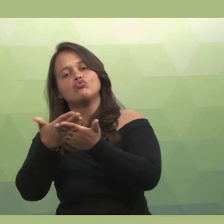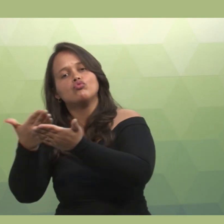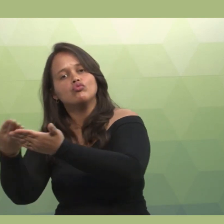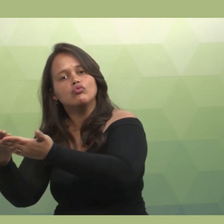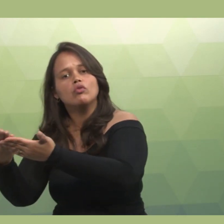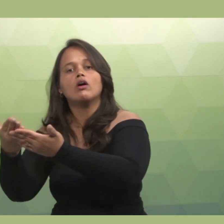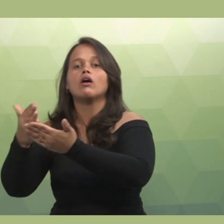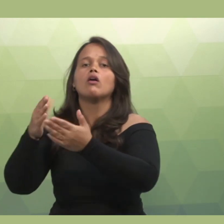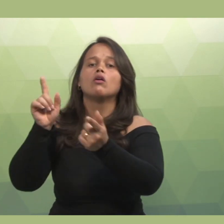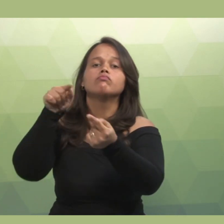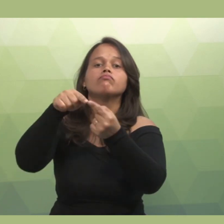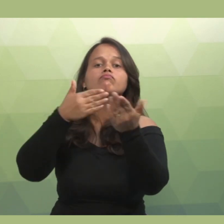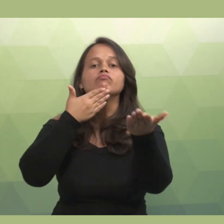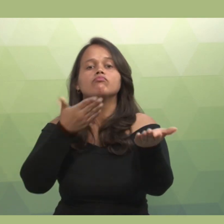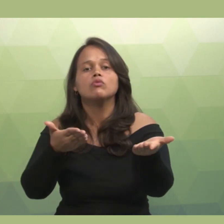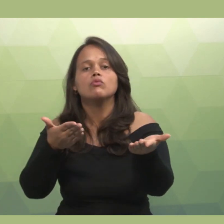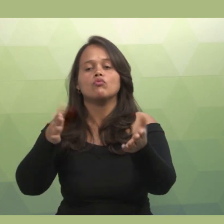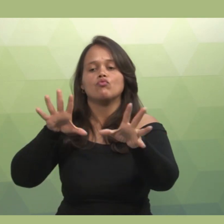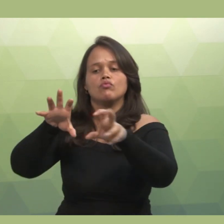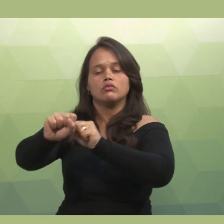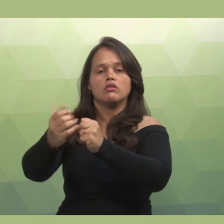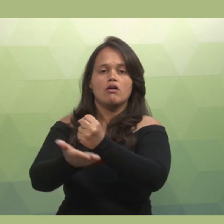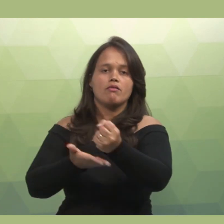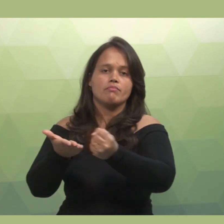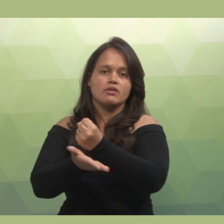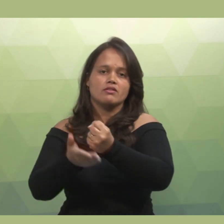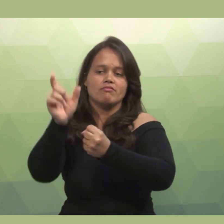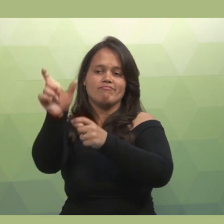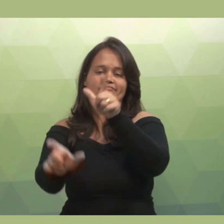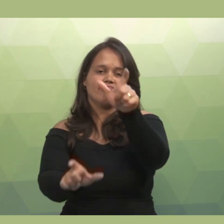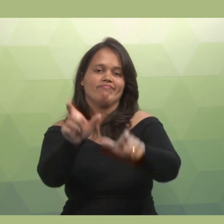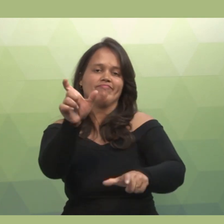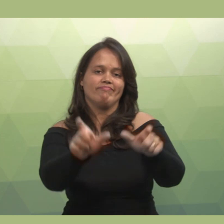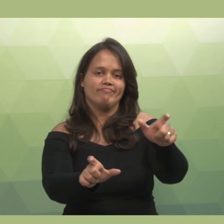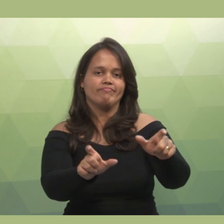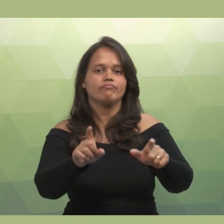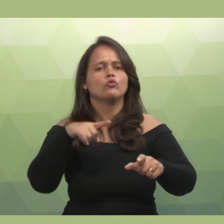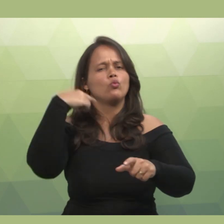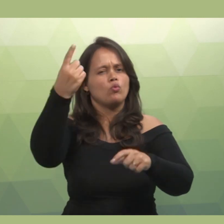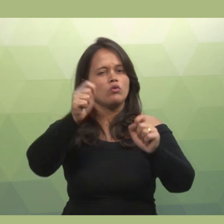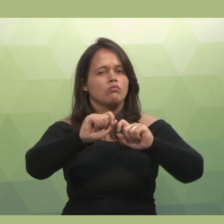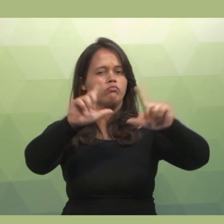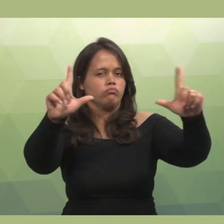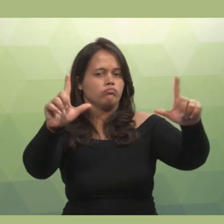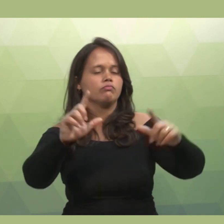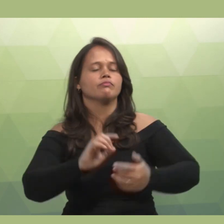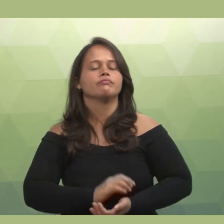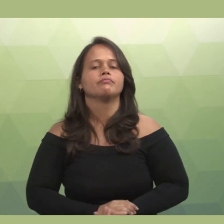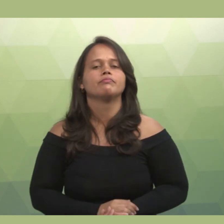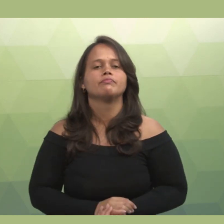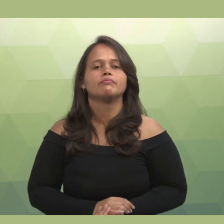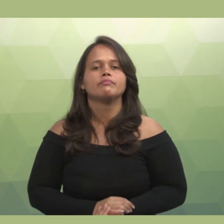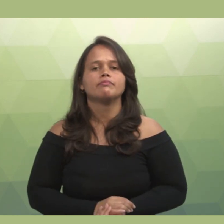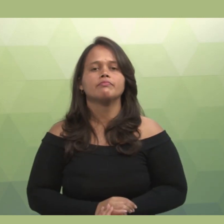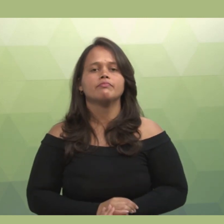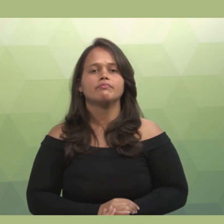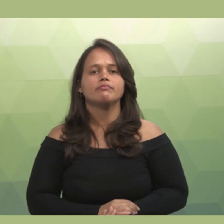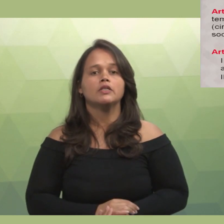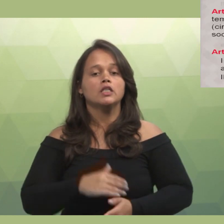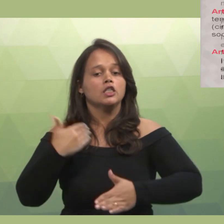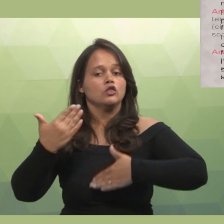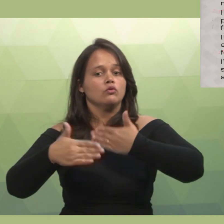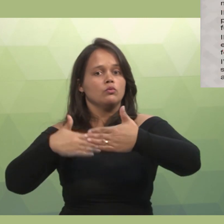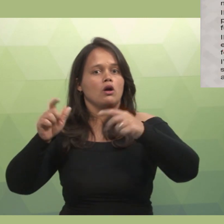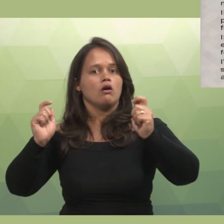por objetivo a formação básica do cidadão. Vejamos no próximo slide.